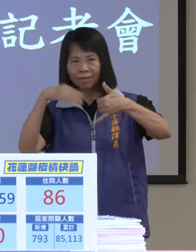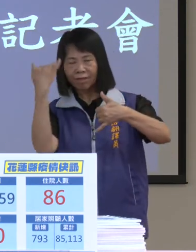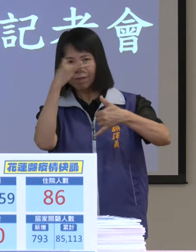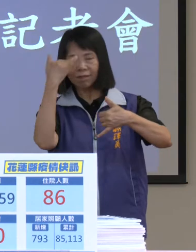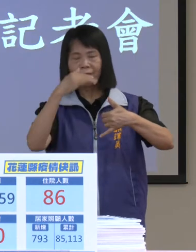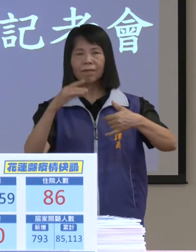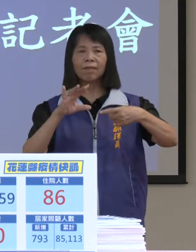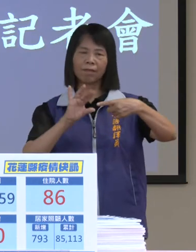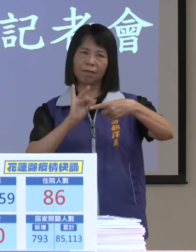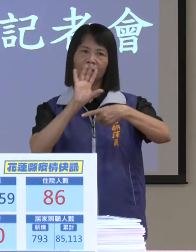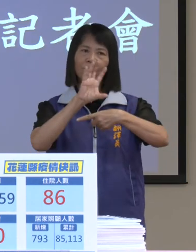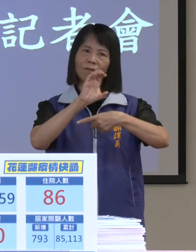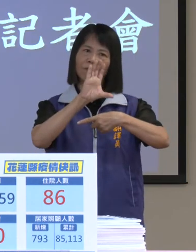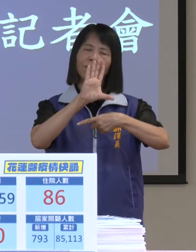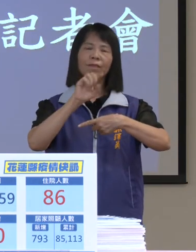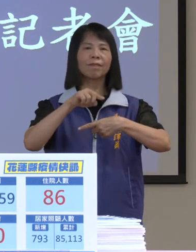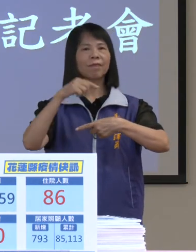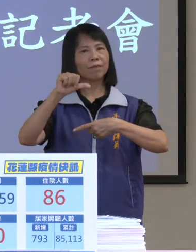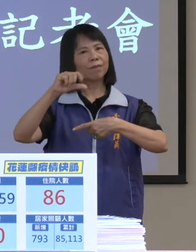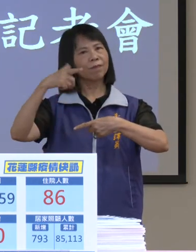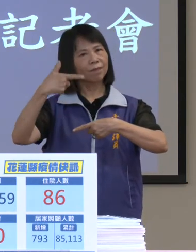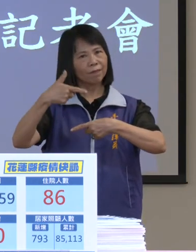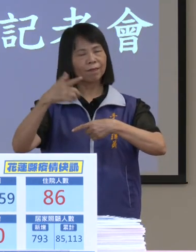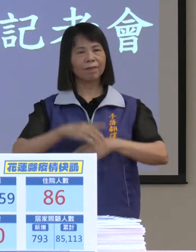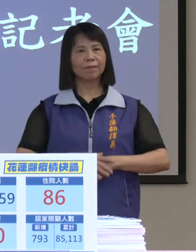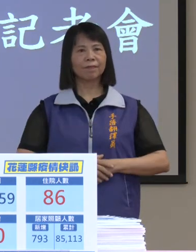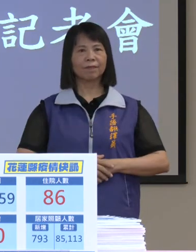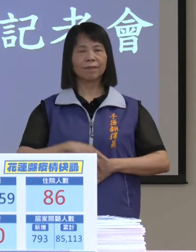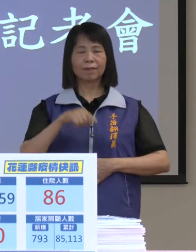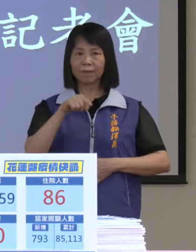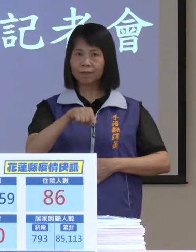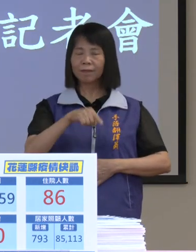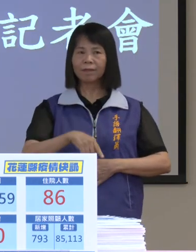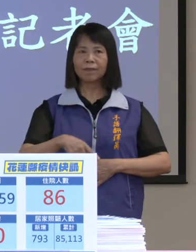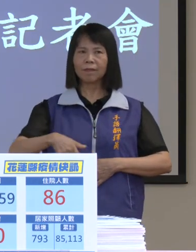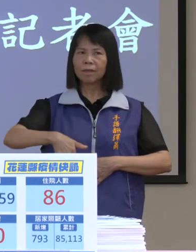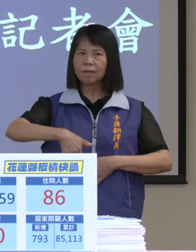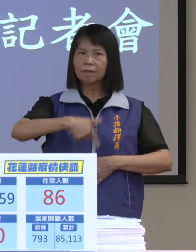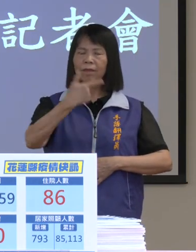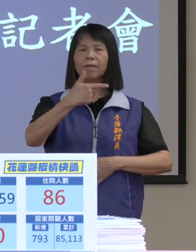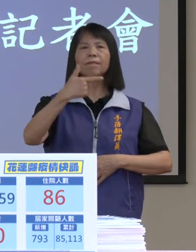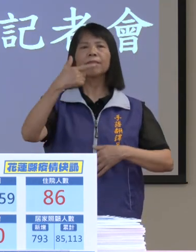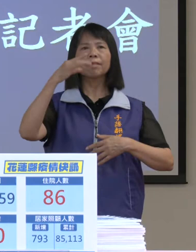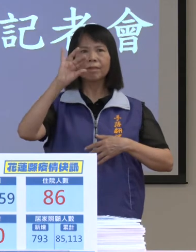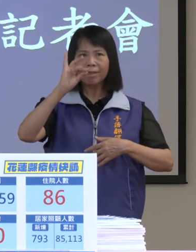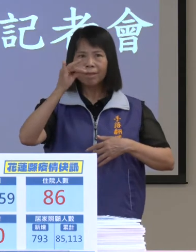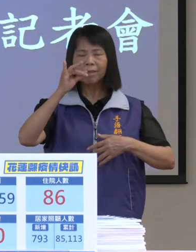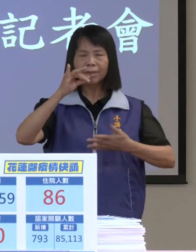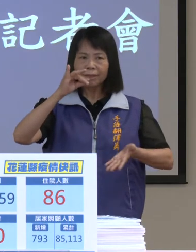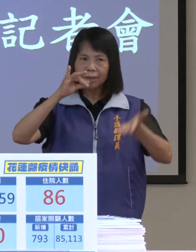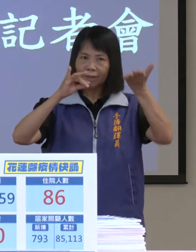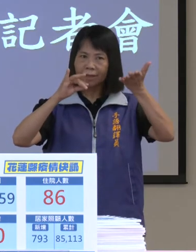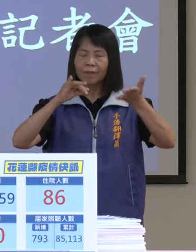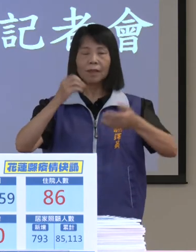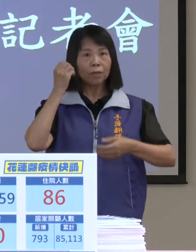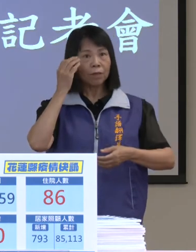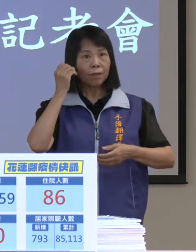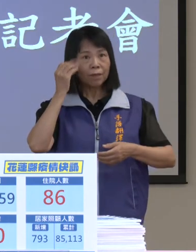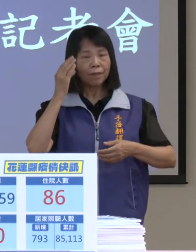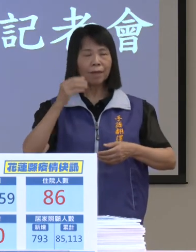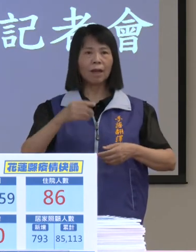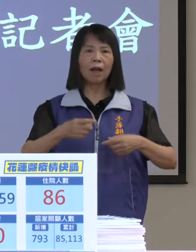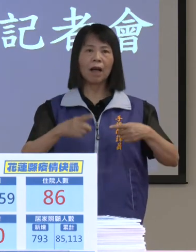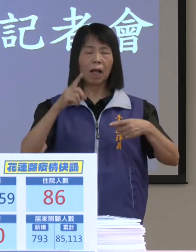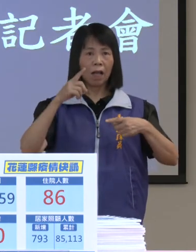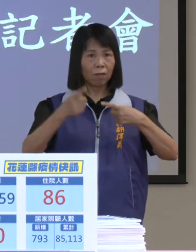在99.56%，所以虽然说有600多万的人，花莲县本身有10万多人确